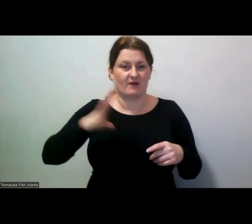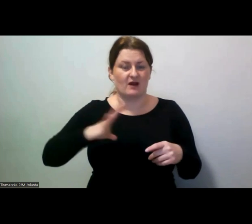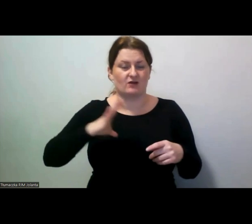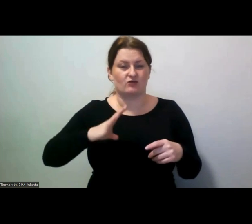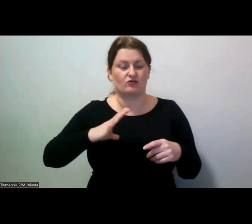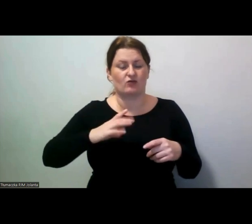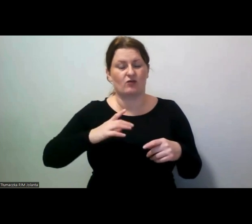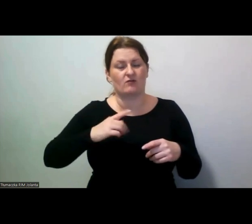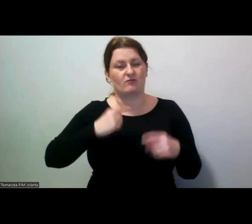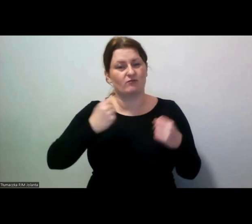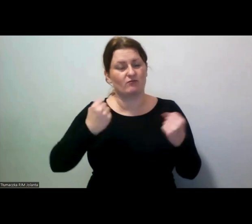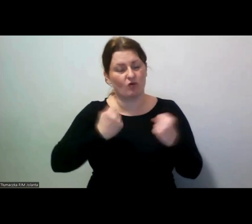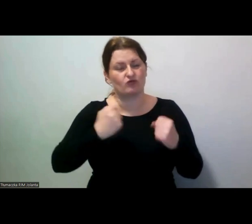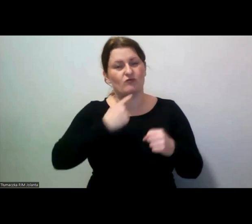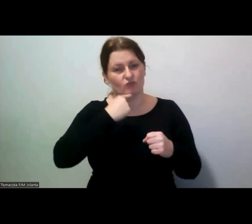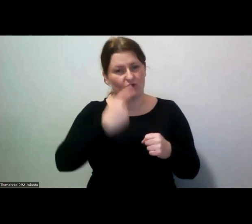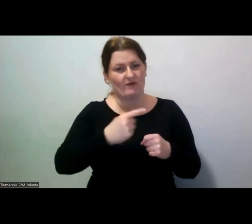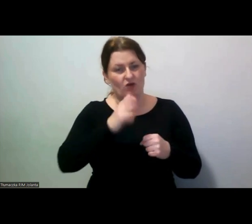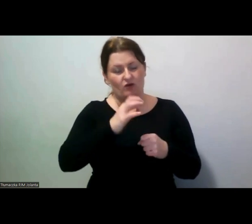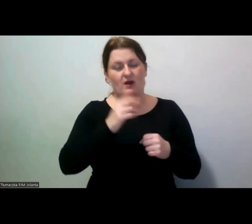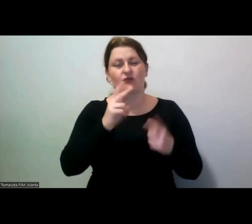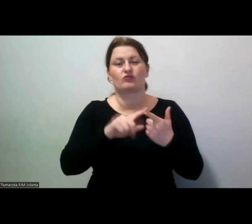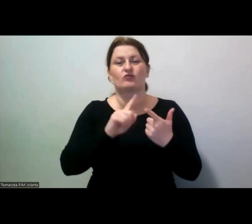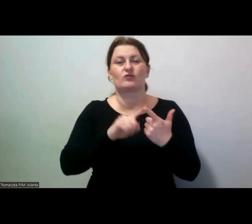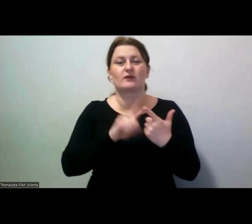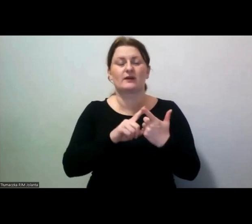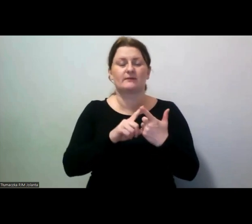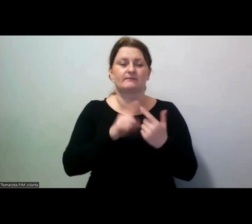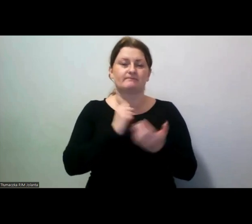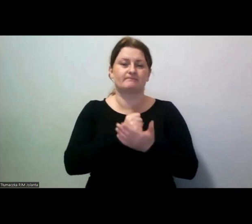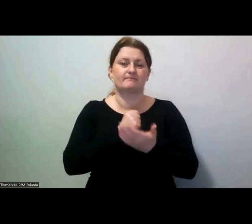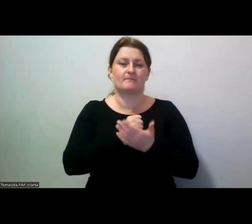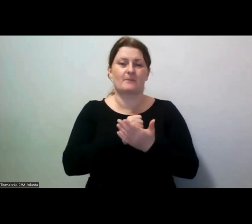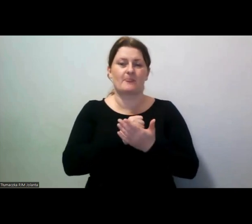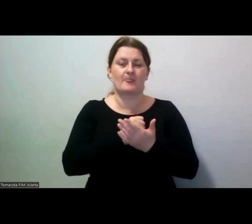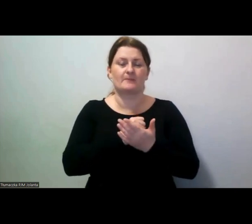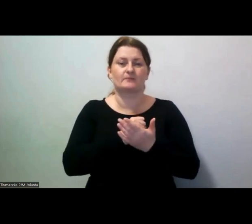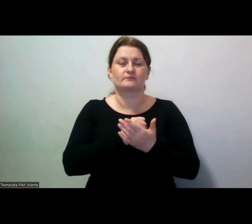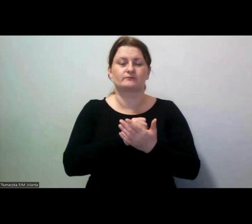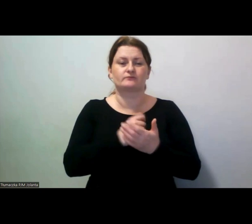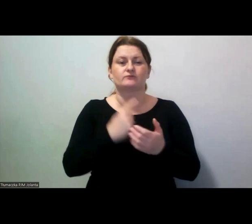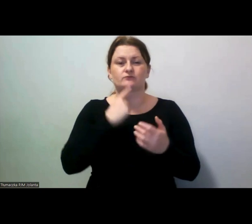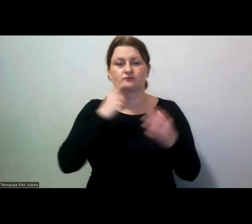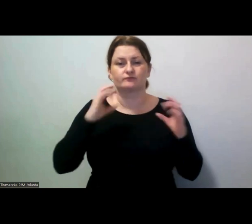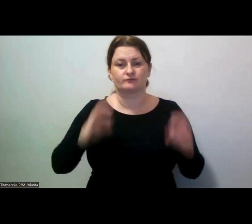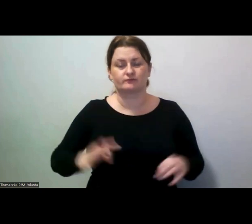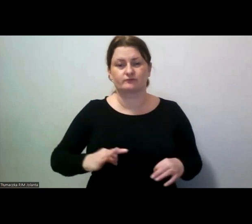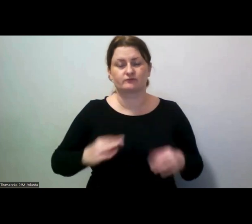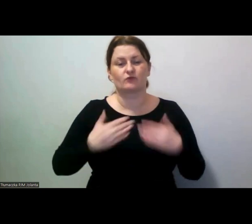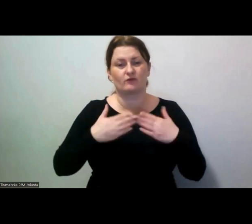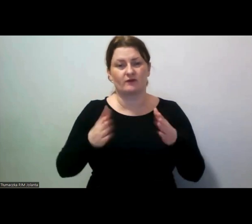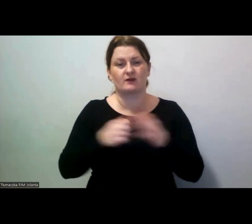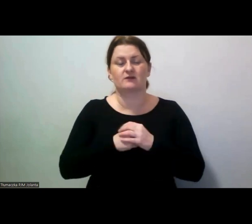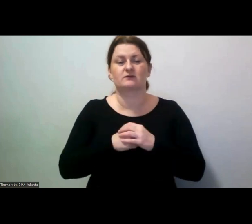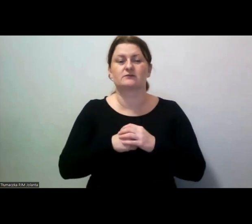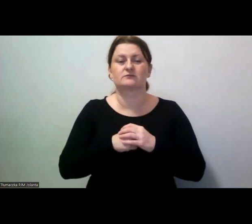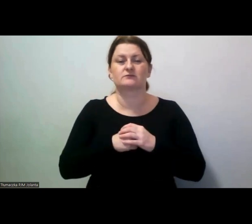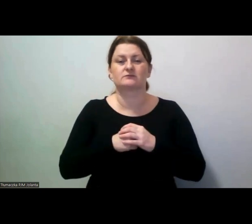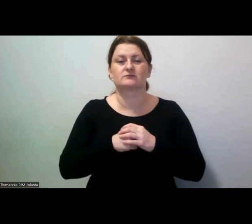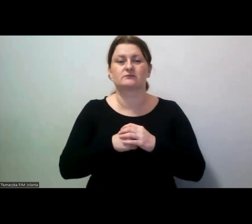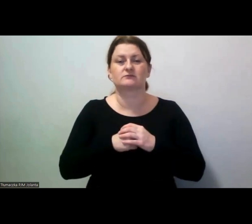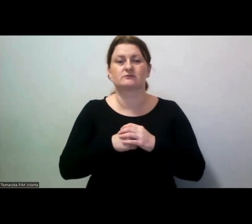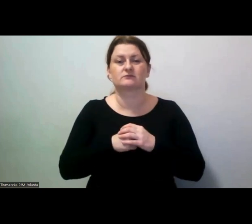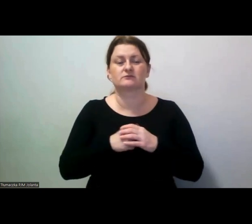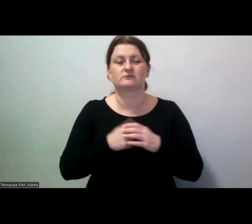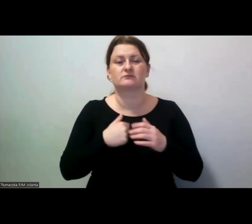mocno zaakcentować. I druga rzecz, która powiem Państwu zupełnie otwarcie, prawiła mnie w